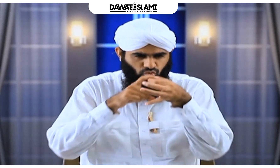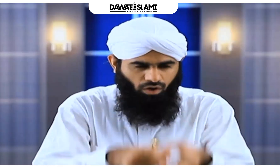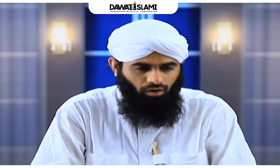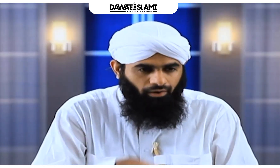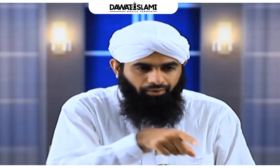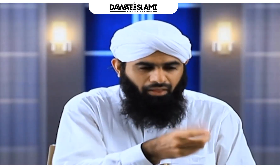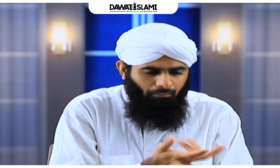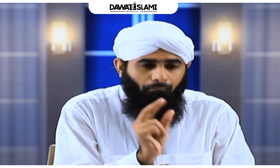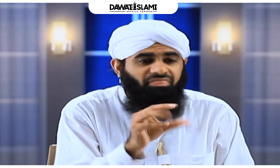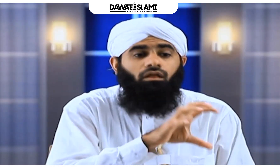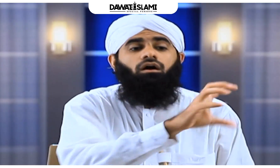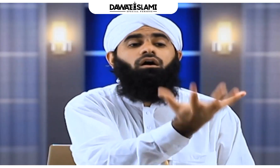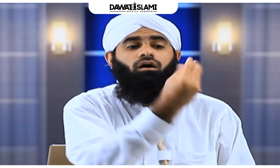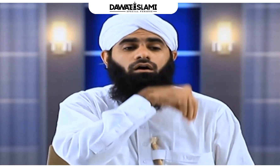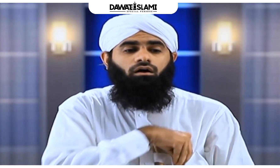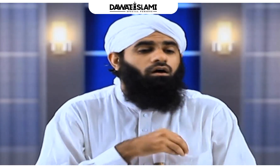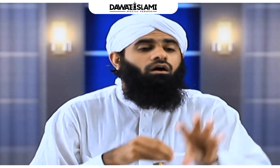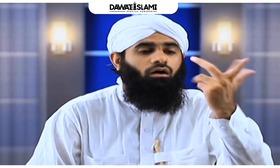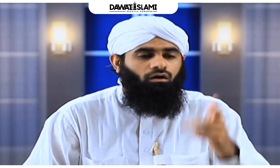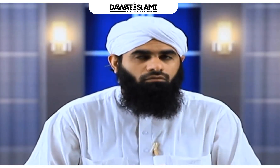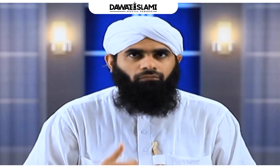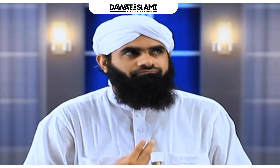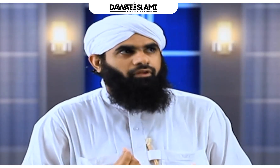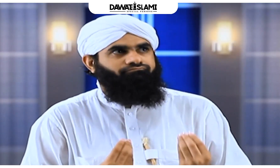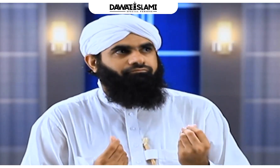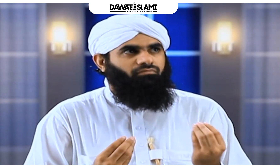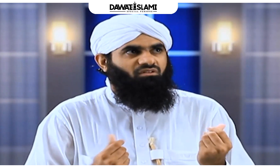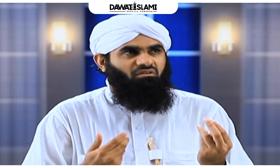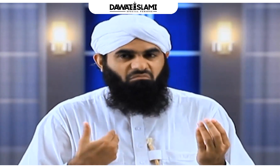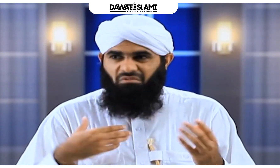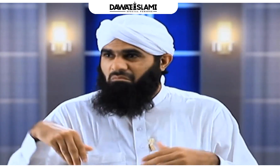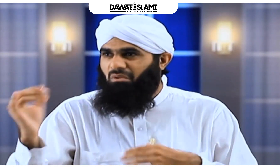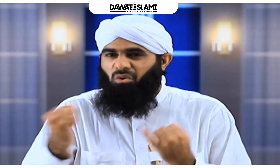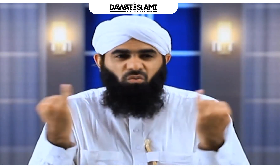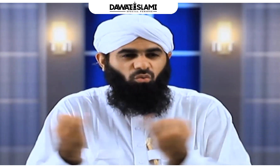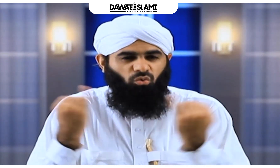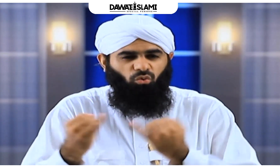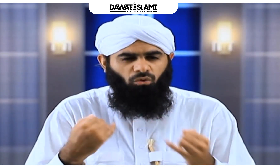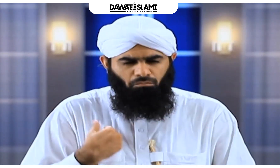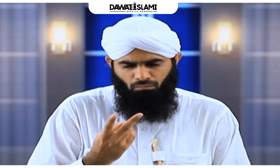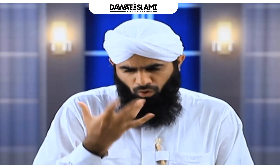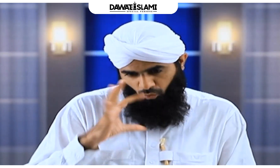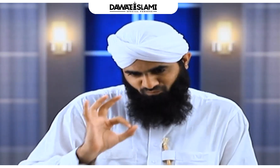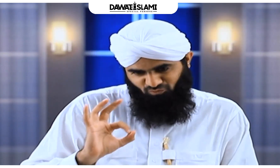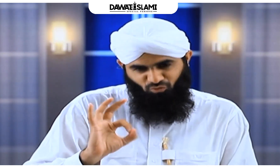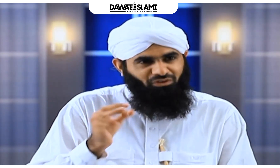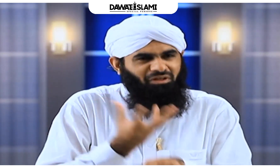کیے؟ اس نے ڈرتے ڈرتے کہا، میں ویرانے میں سیر کر رہا تھا، میری نظر ان خوبصورت سنگریزوں پر